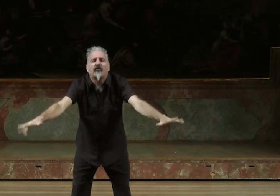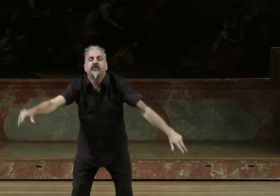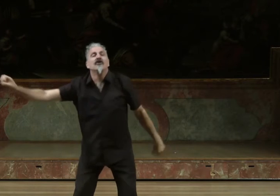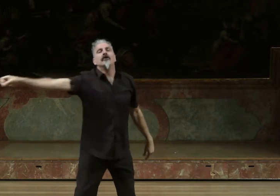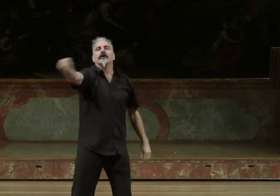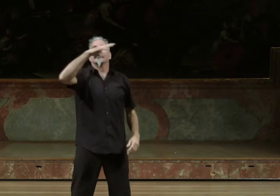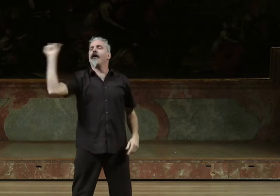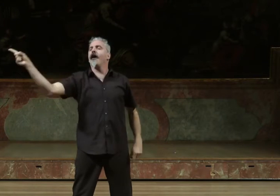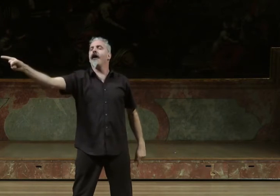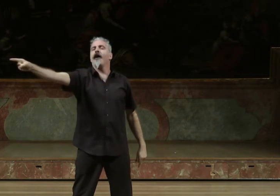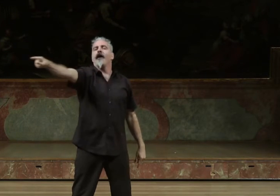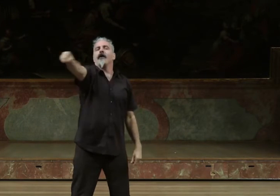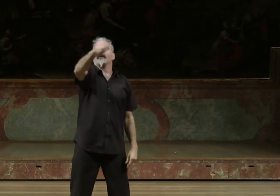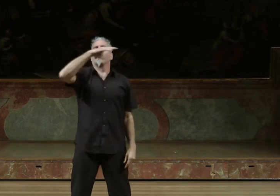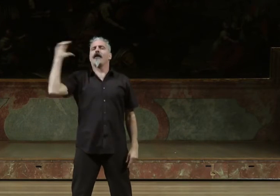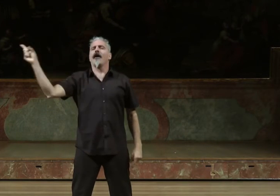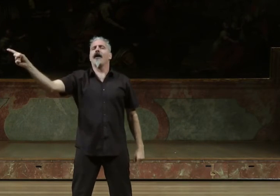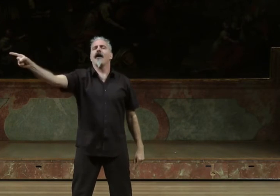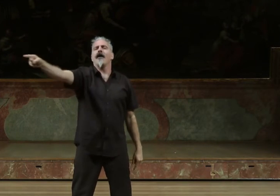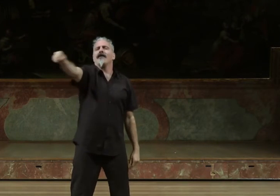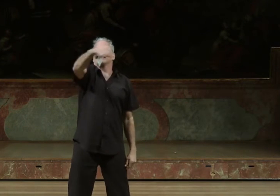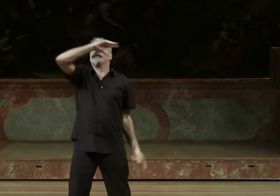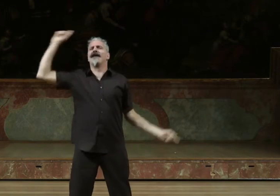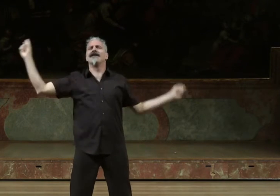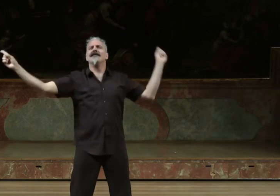Ende. Der Leuchtturm dreht sich.